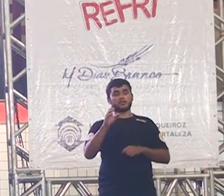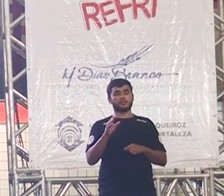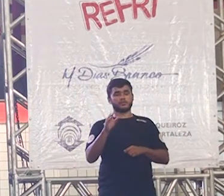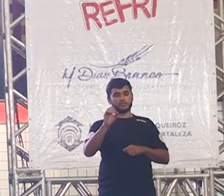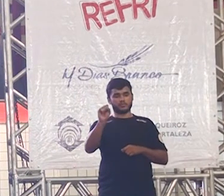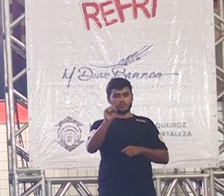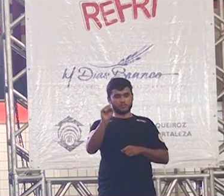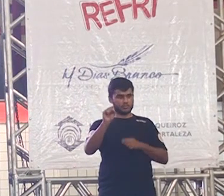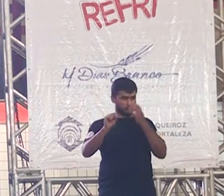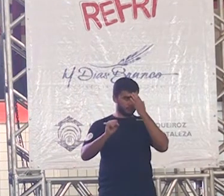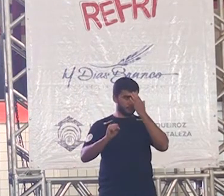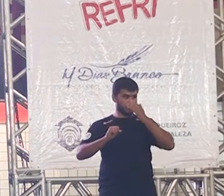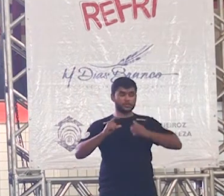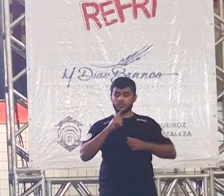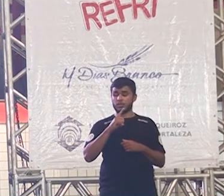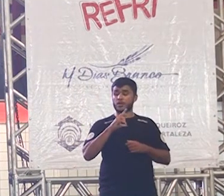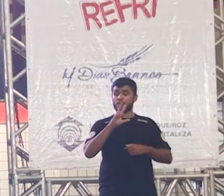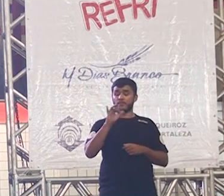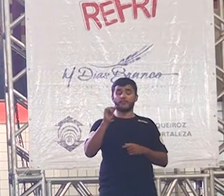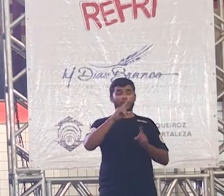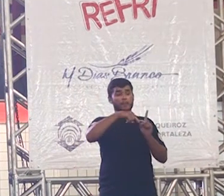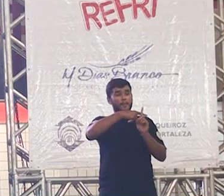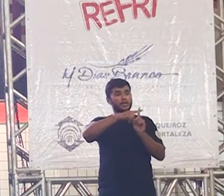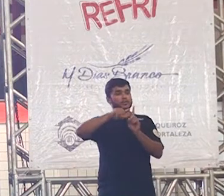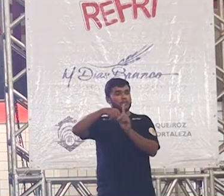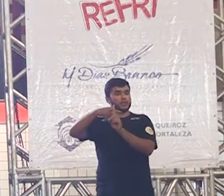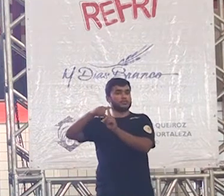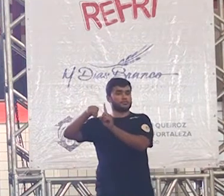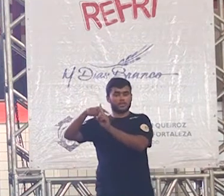minha velocidade vai aumentar de 10 metros por segundo.